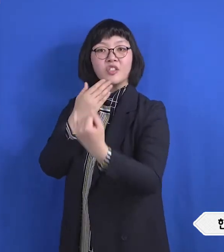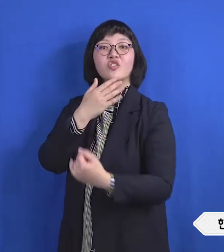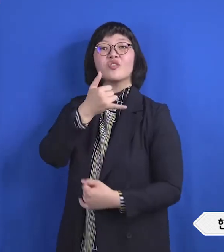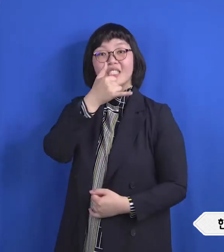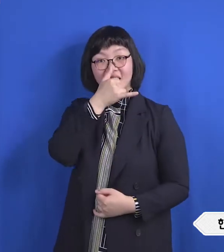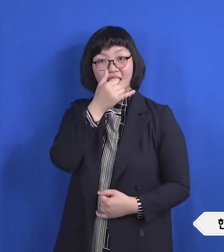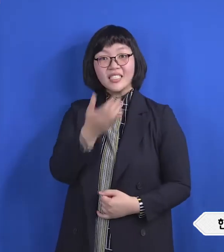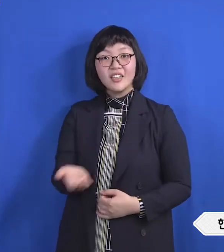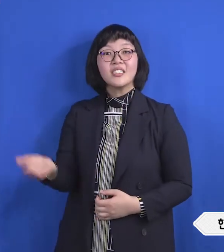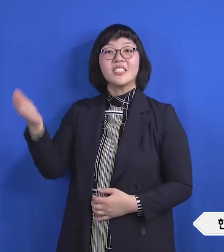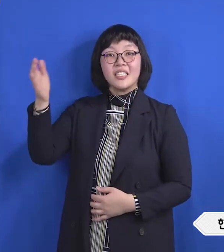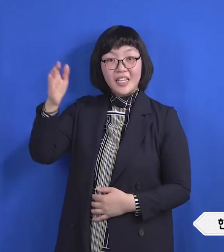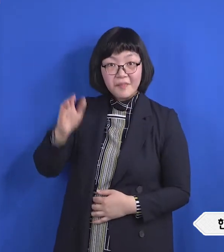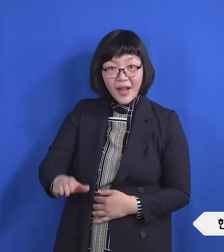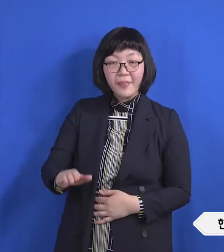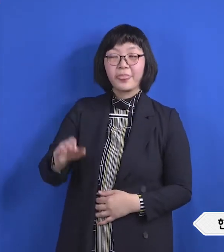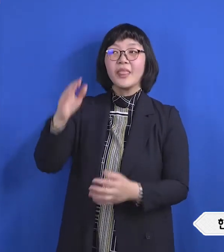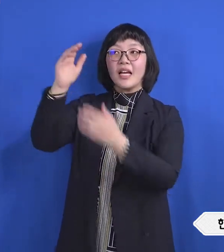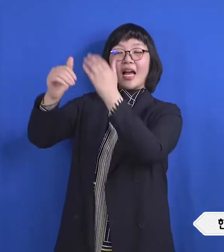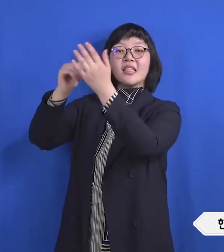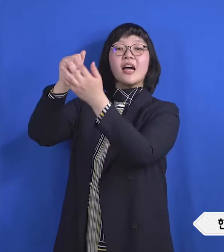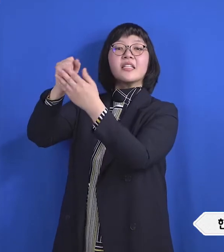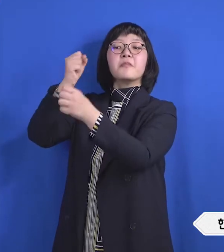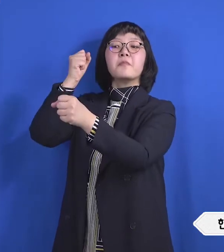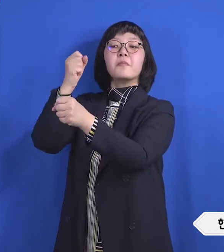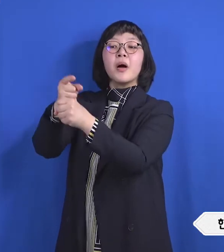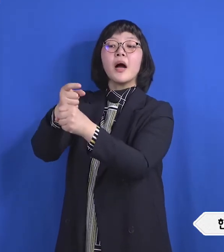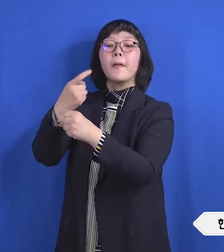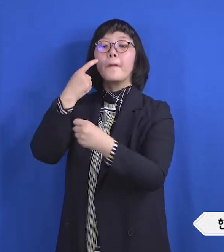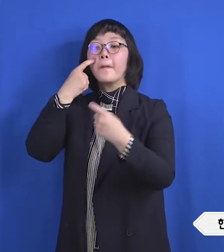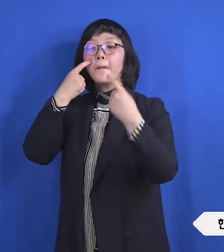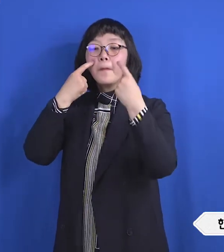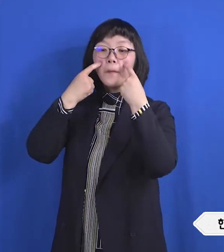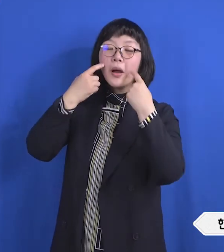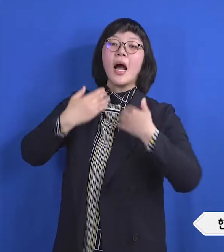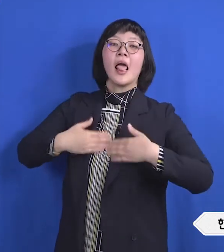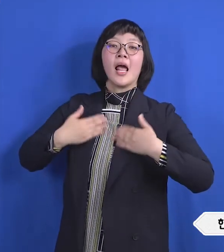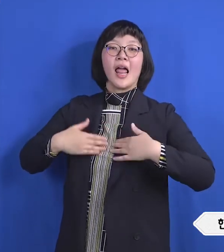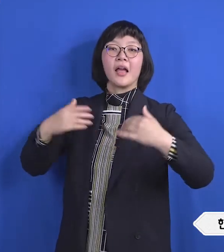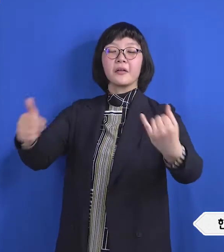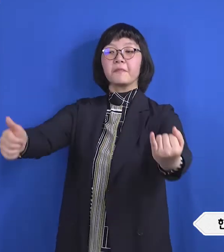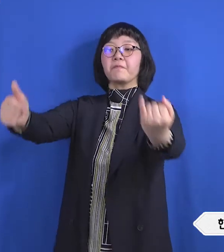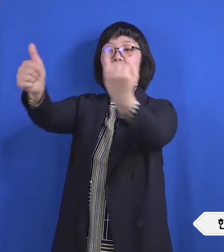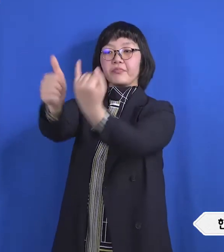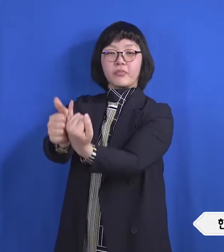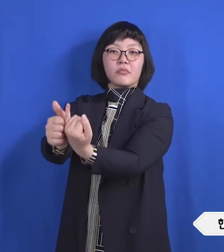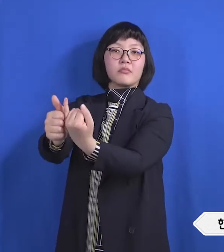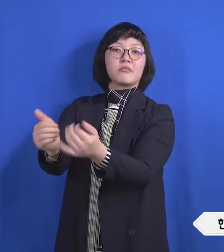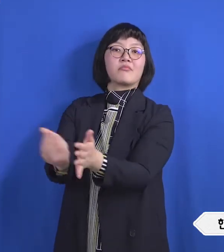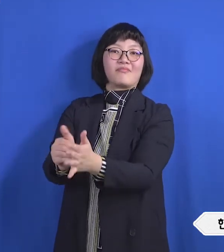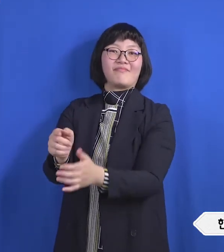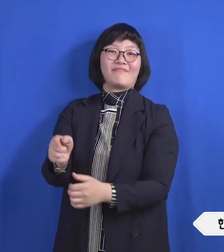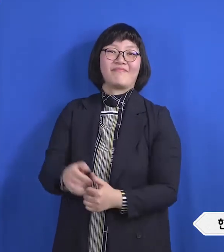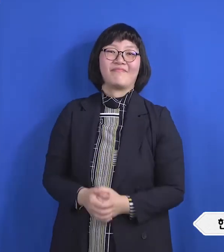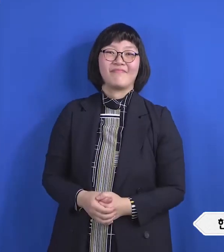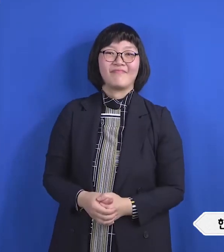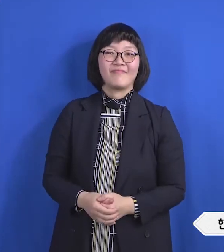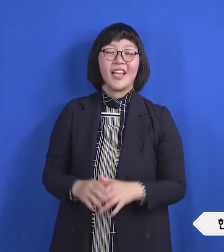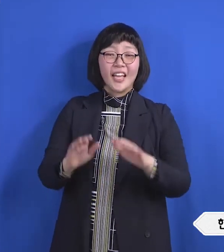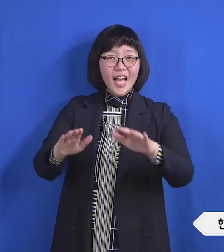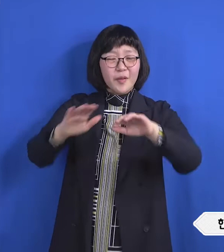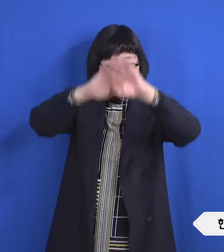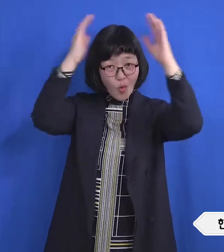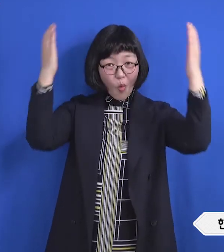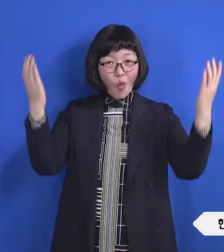교류가 옛날부터 잘 되는 것을 보시고 하나님이 자연스럽게 그렇게 인도를 하신 것입니다. 모든